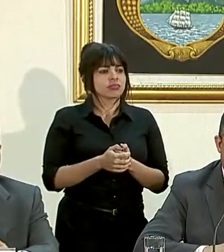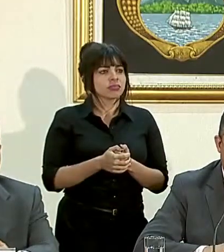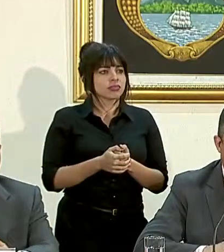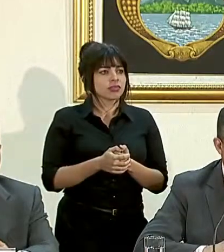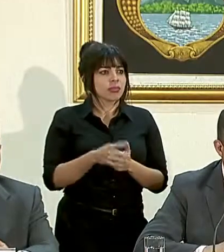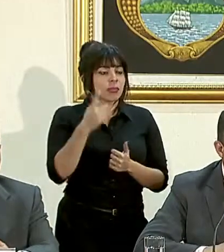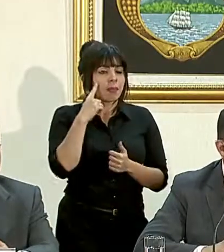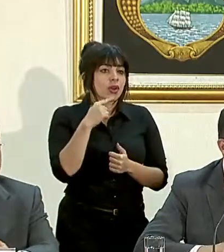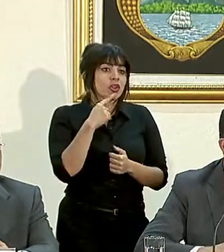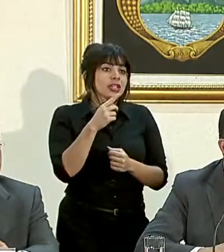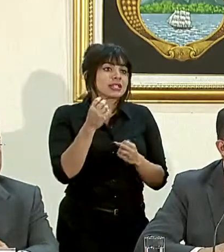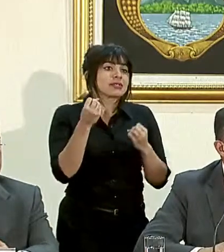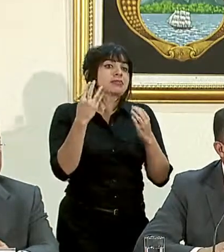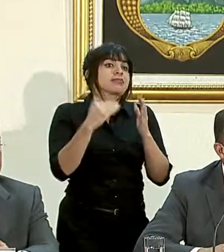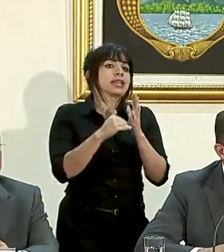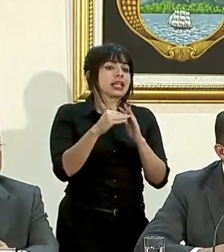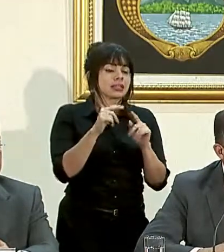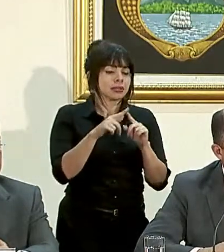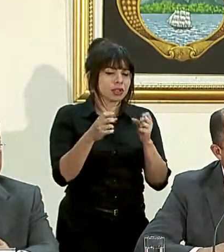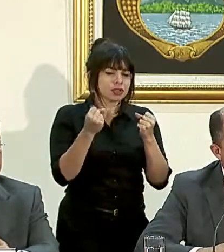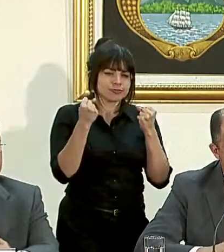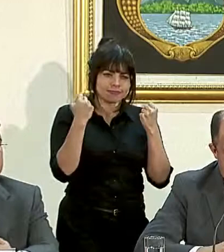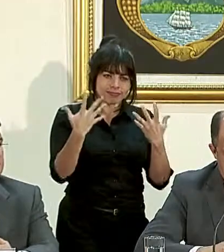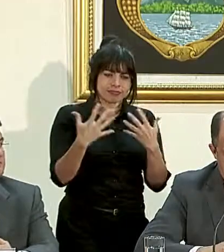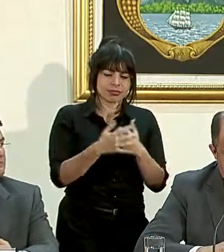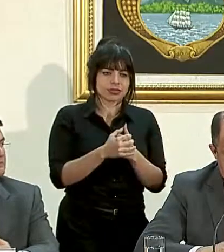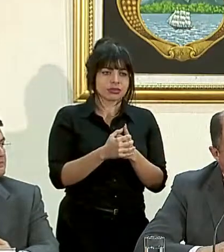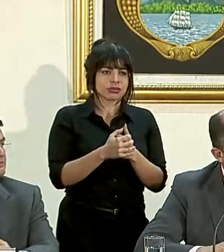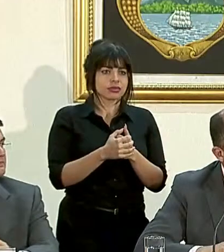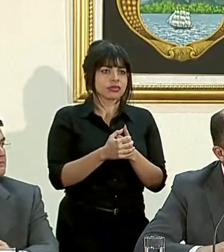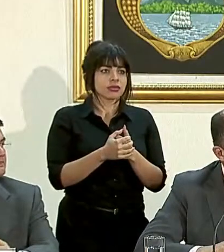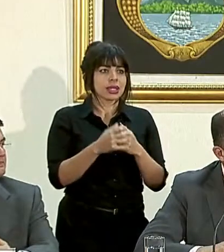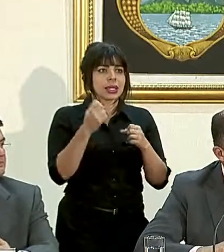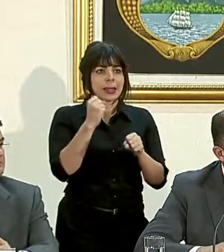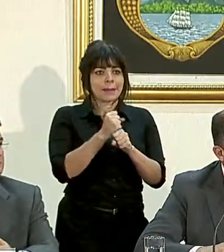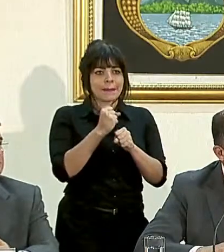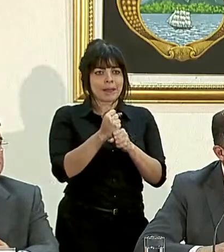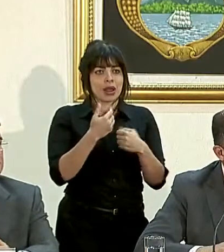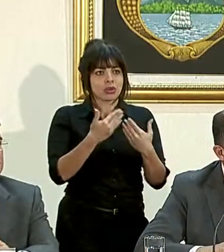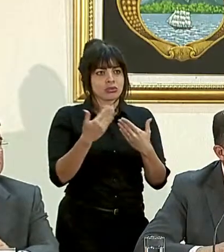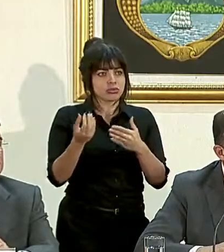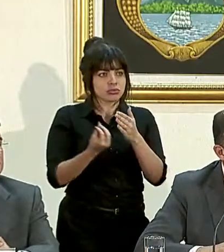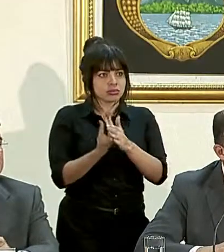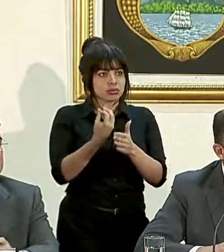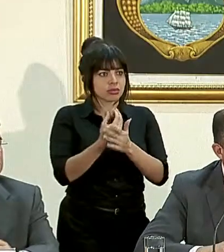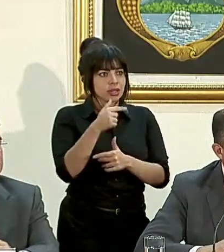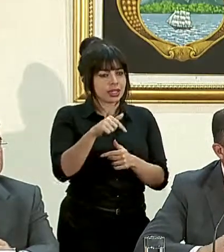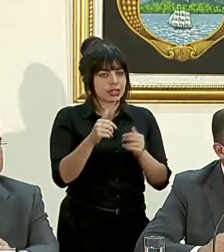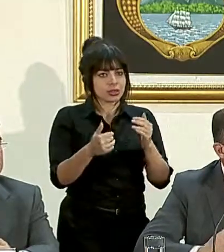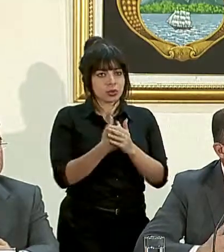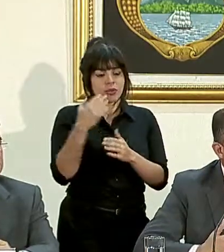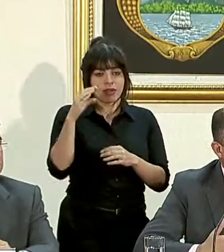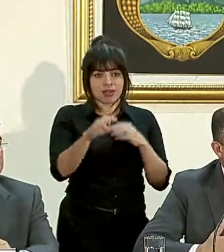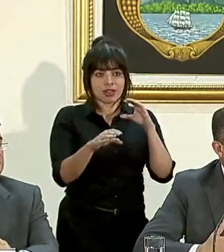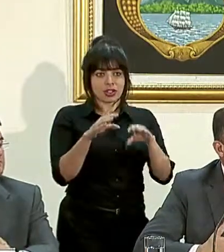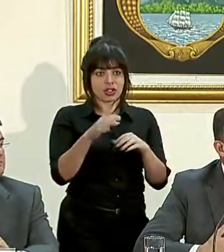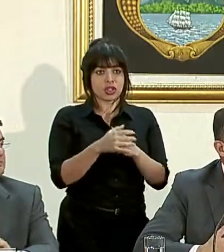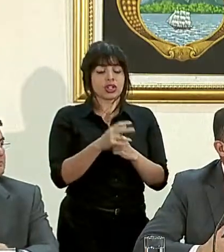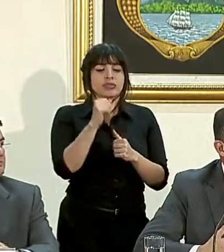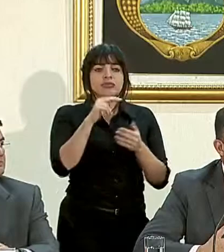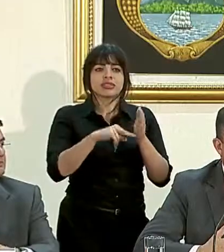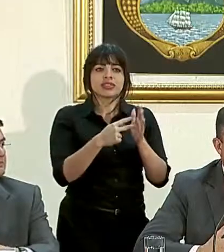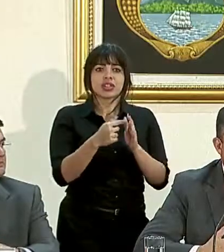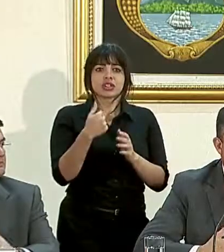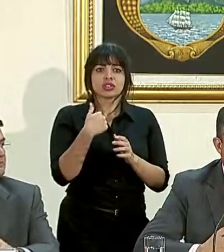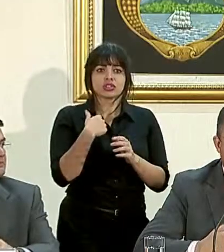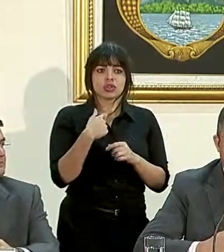para no decir miles, pero centenares de empleos los que se han generado a partir de estas nuevas inversiones. No es que yo voy